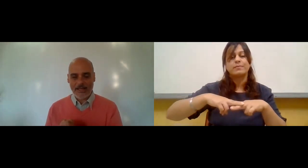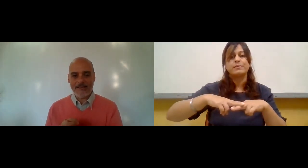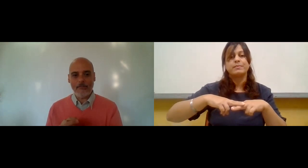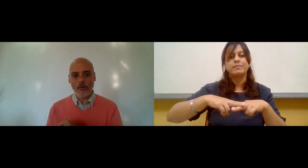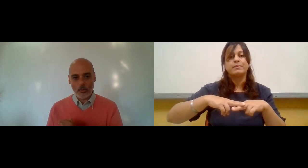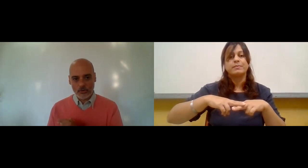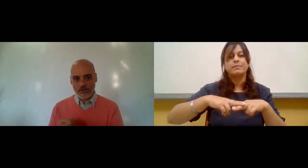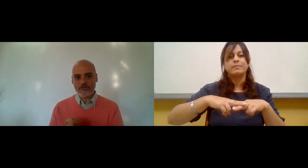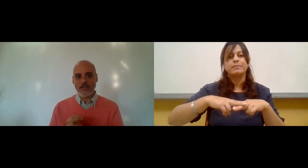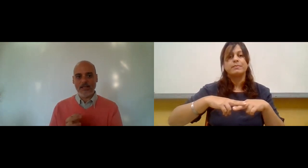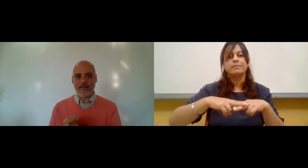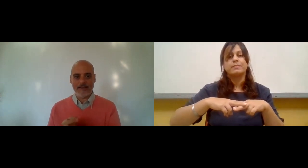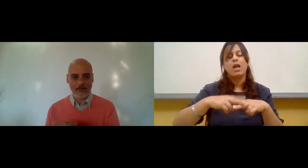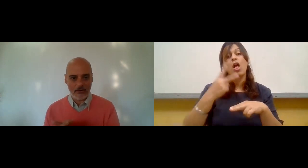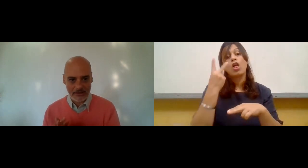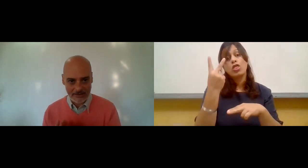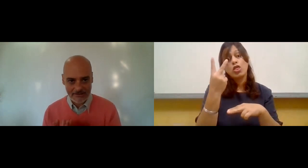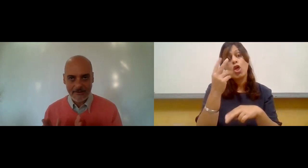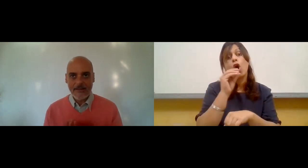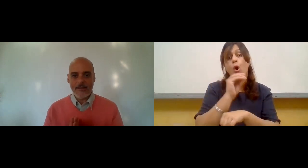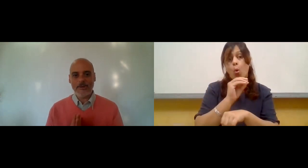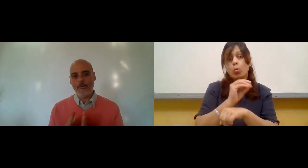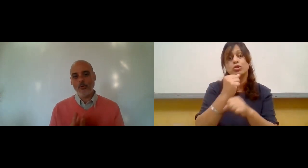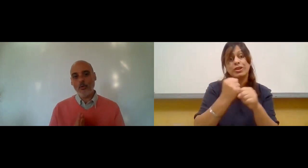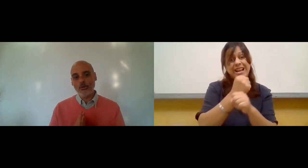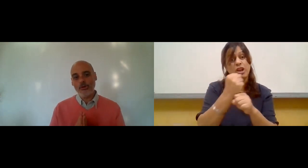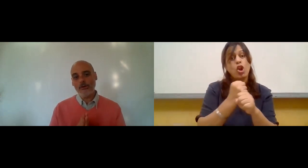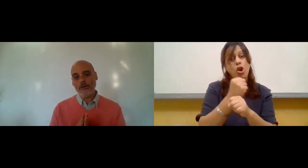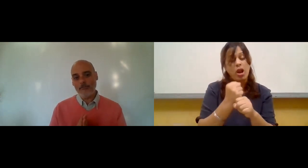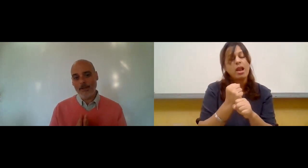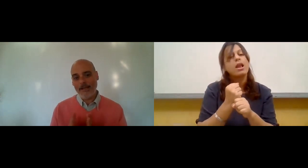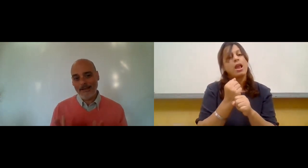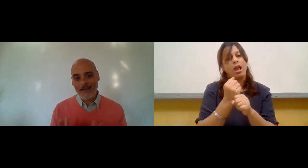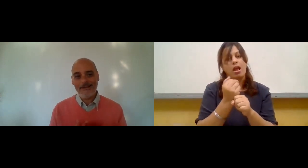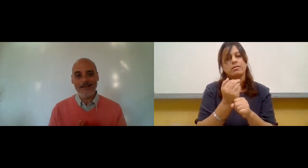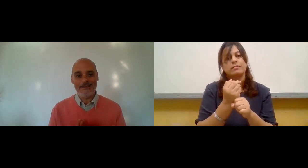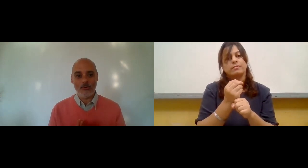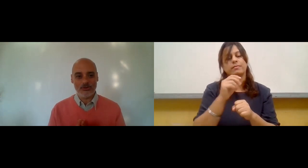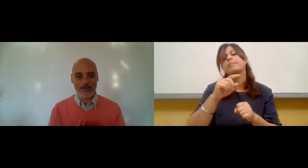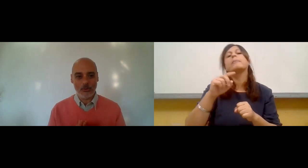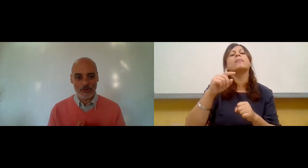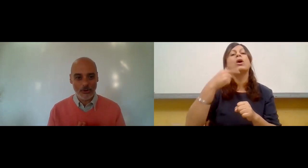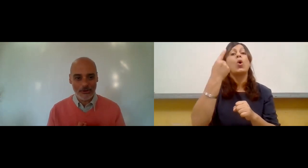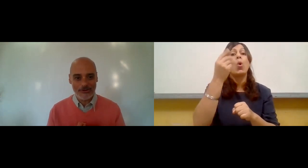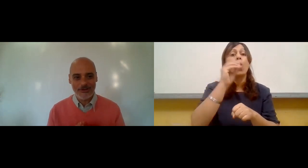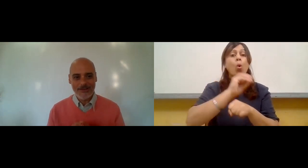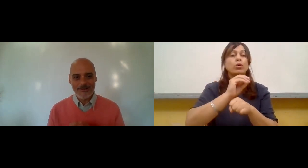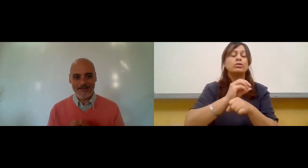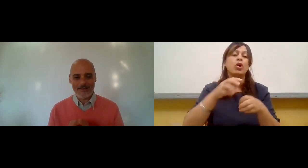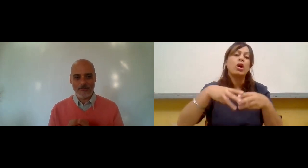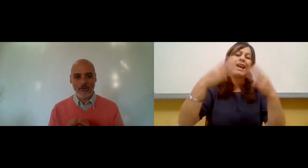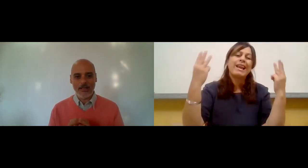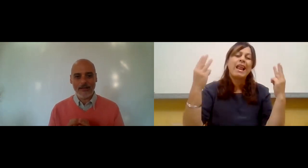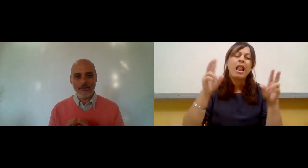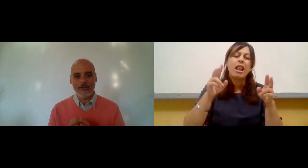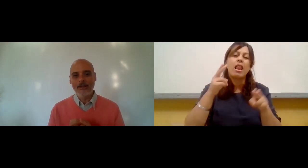O sea, ahí tenemos 2 cursos de tecnologías. Después tenemos un curso más general, que es el curso de estudios sordos, que es el